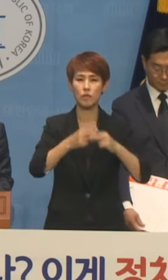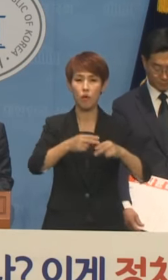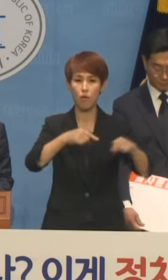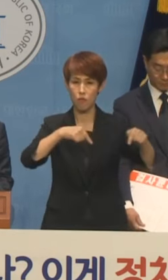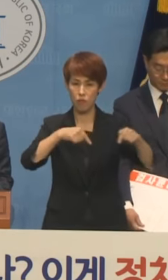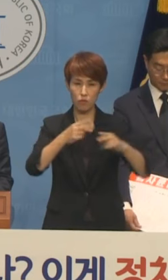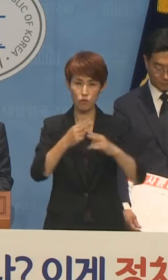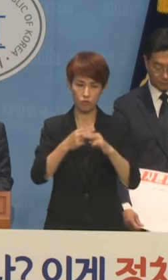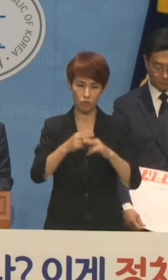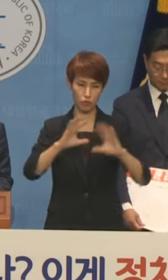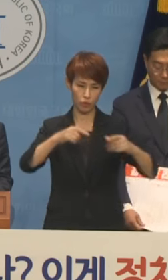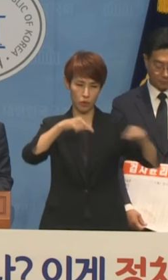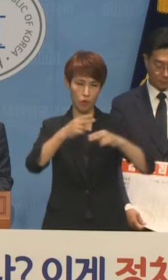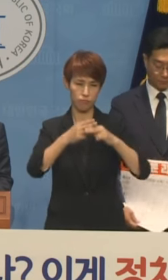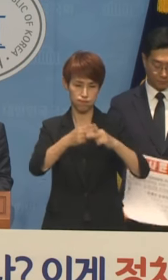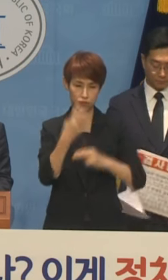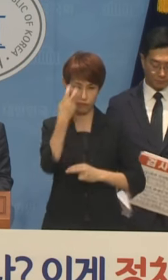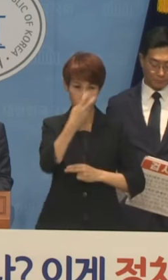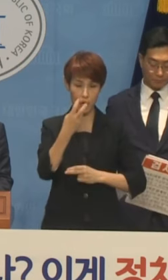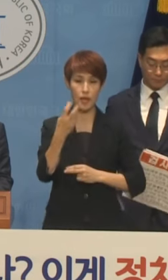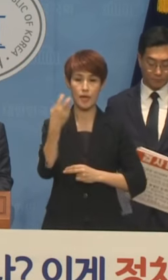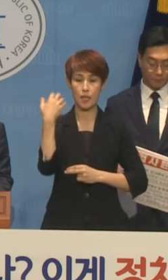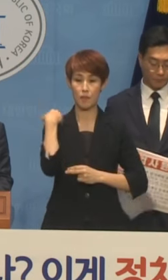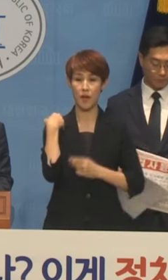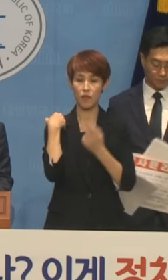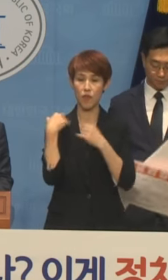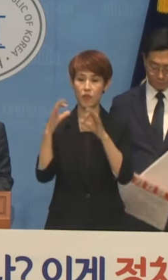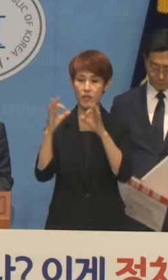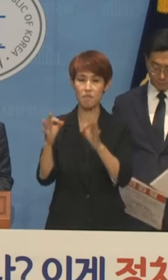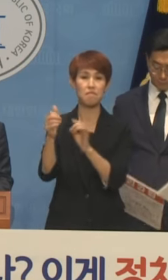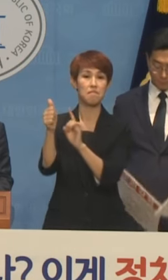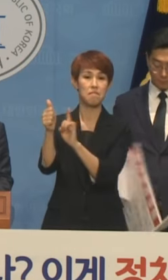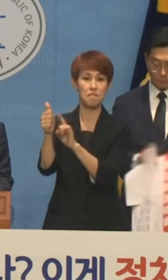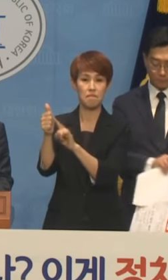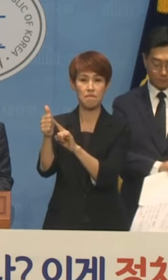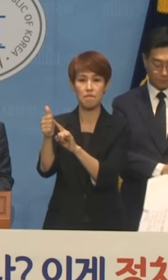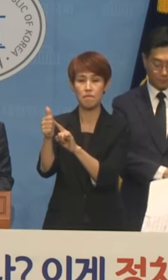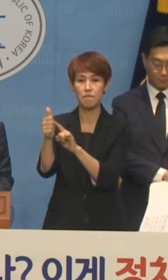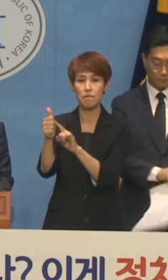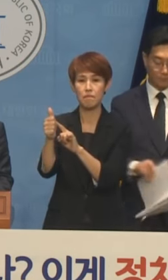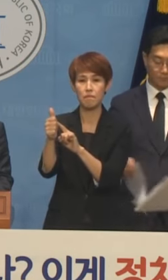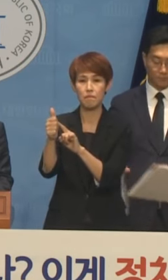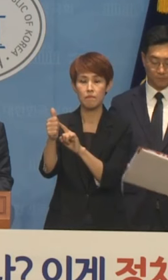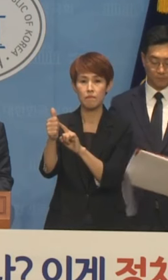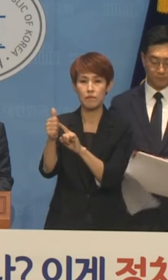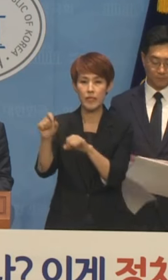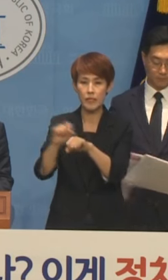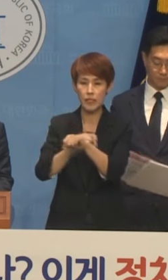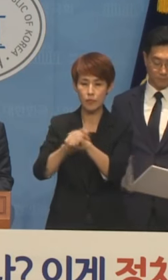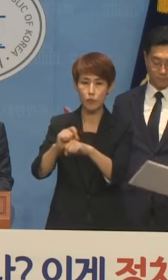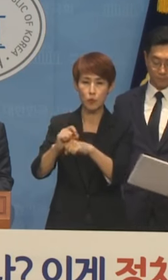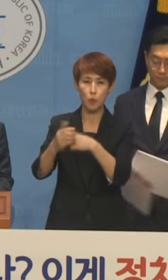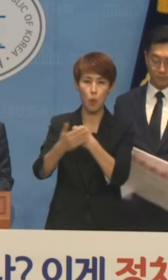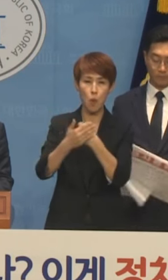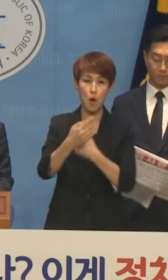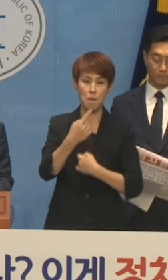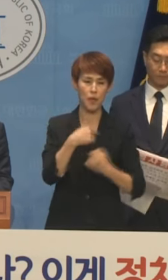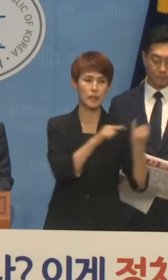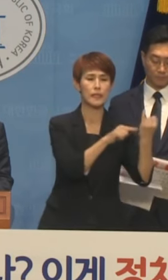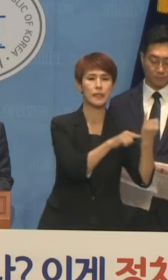관련하여 국정농단 수사와 재판을 담당했던 국정농단 특검팀의 특급 도우미로 알려져